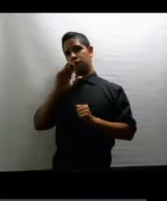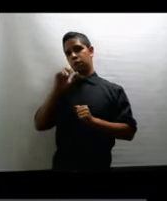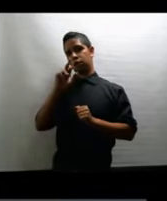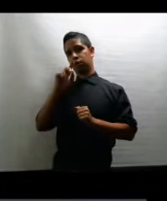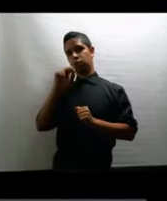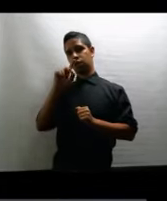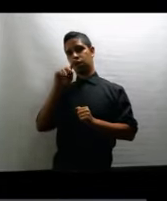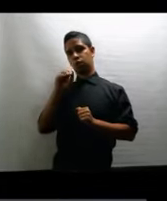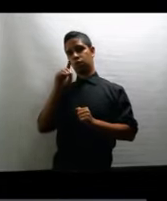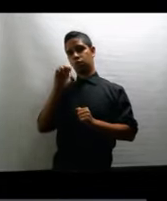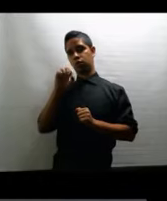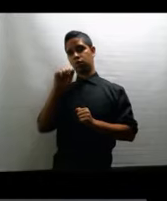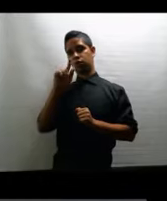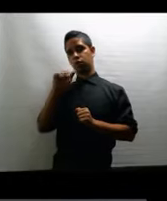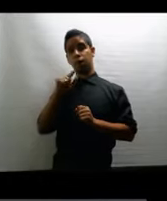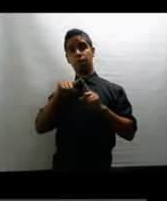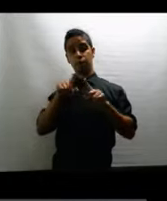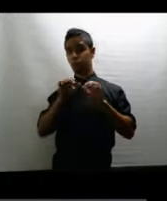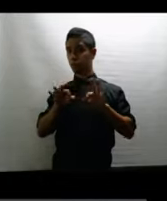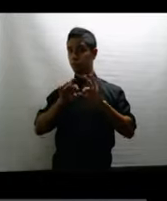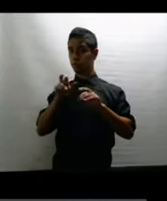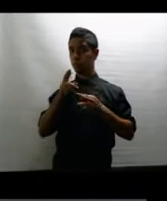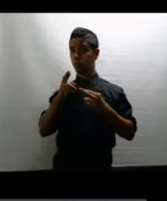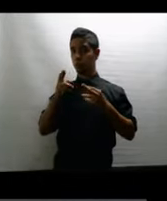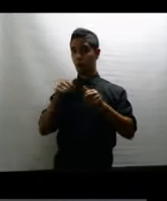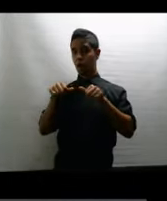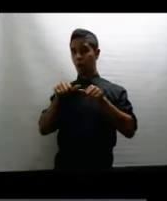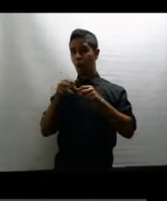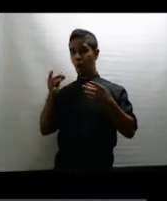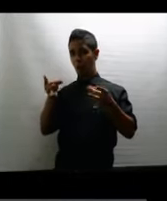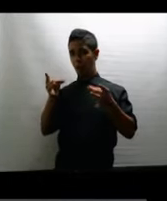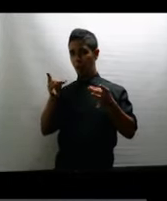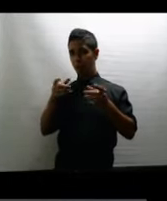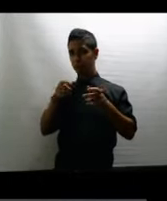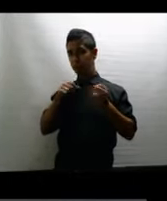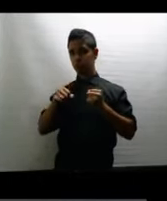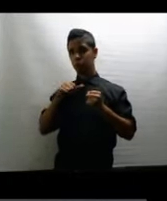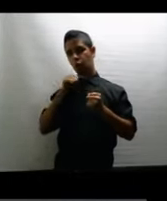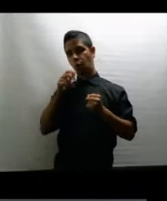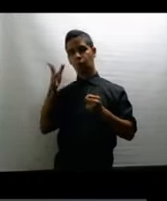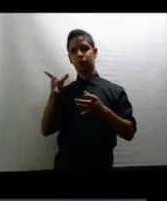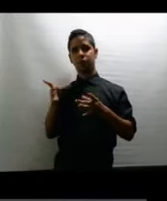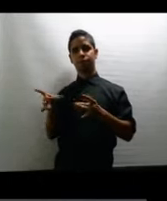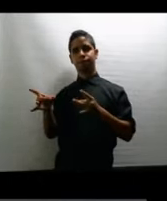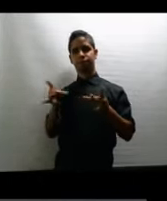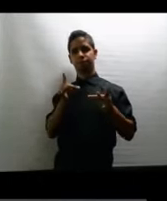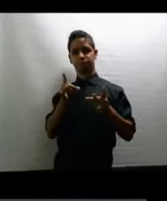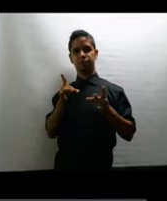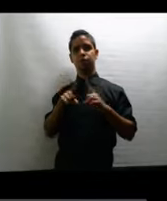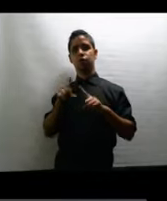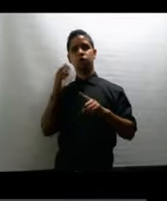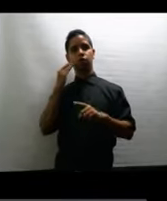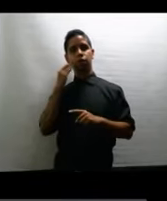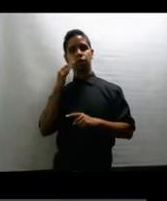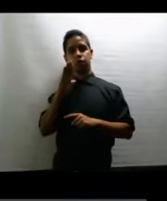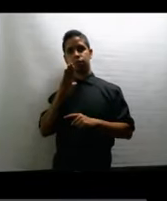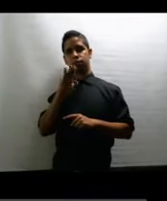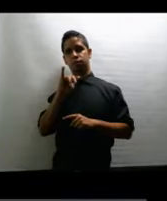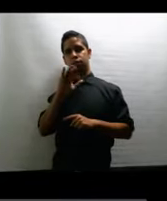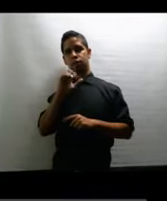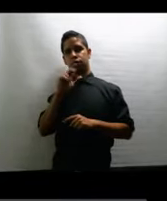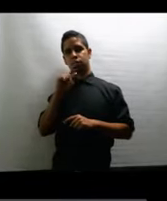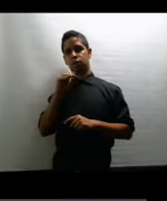Esto no se recomienda para las áreas que son muy húmedas, porque se puede quedar ahí, yo me imagino, ya que en el caso del bicarbonato puede permanecer